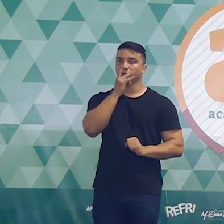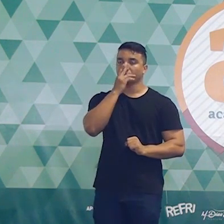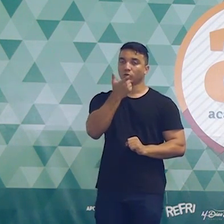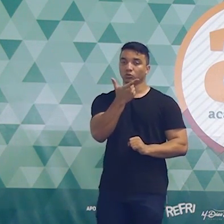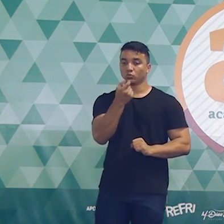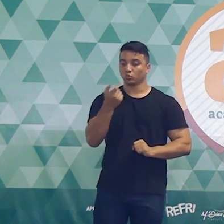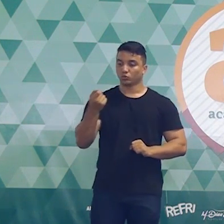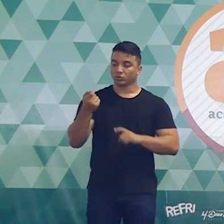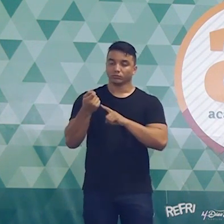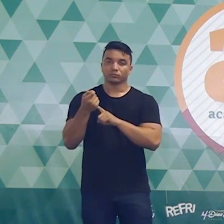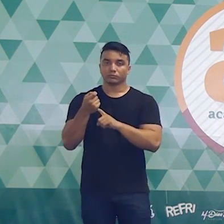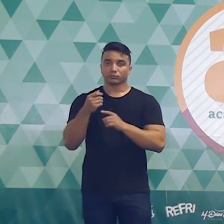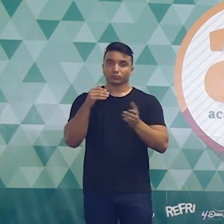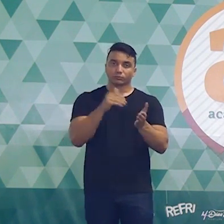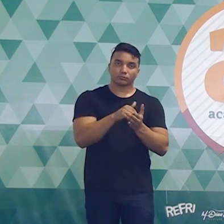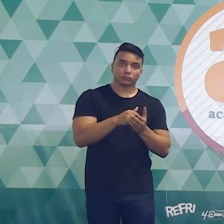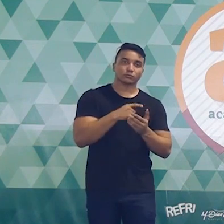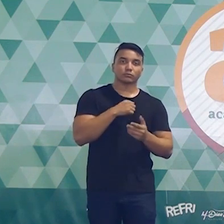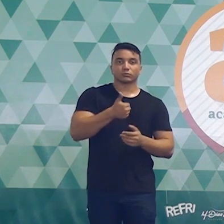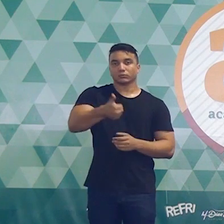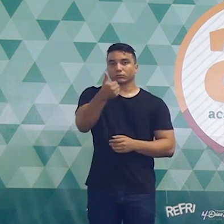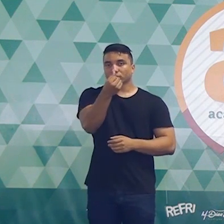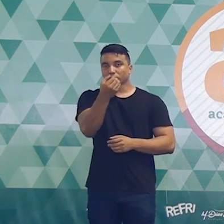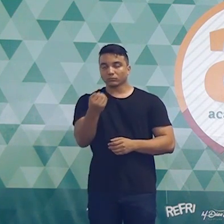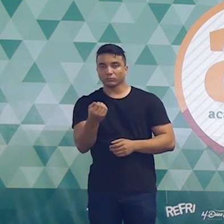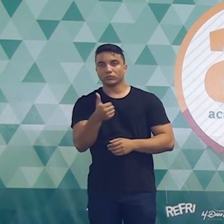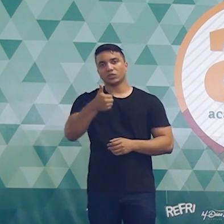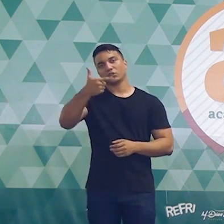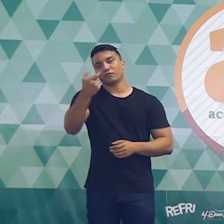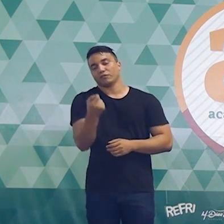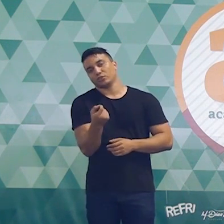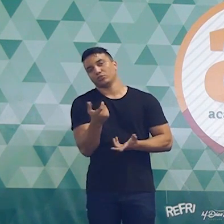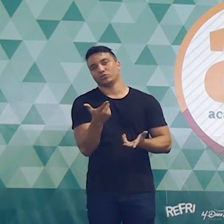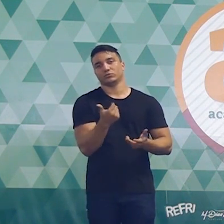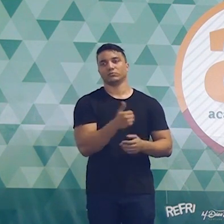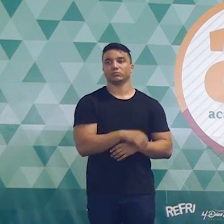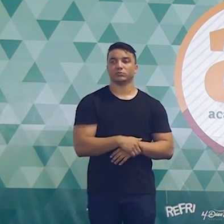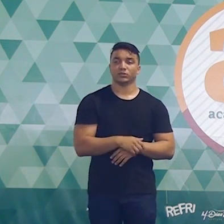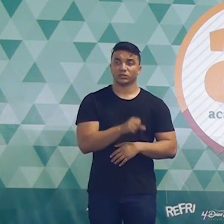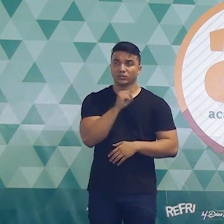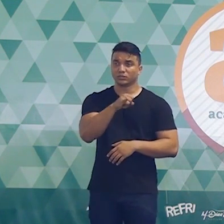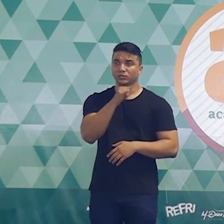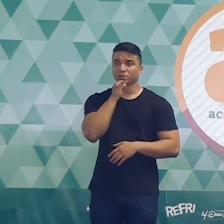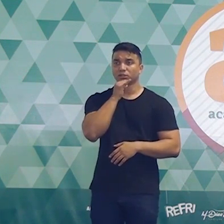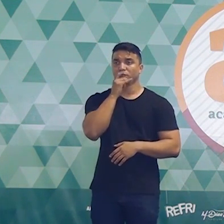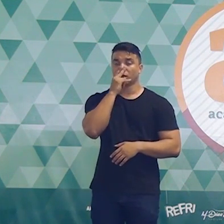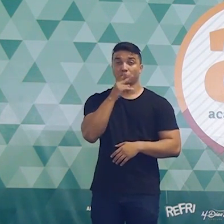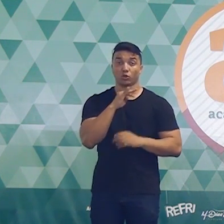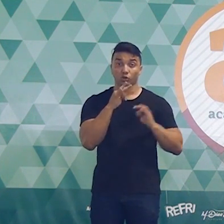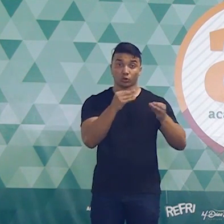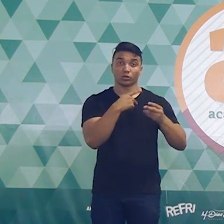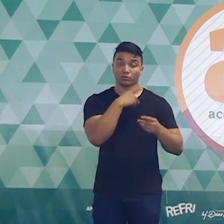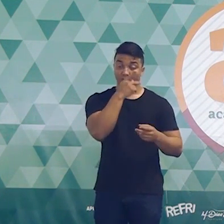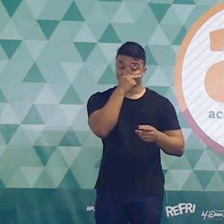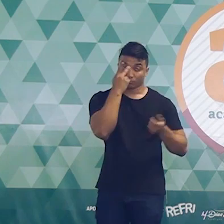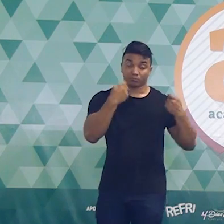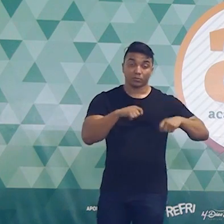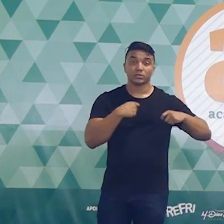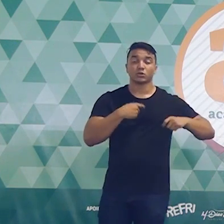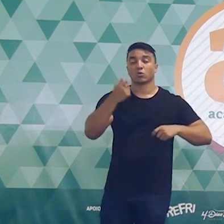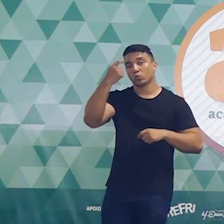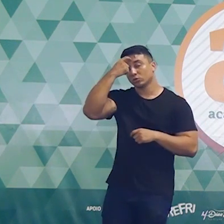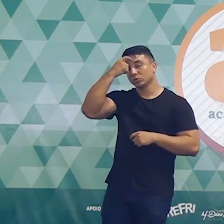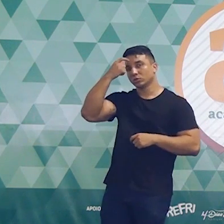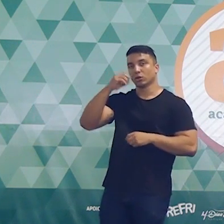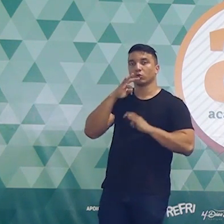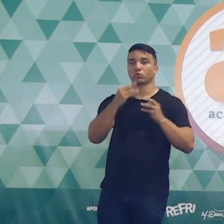tirar 200 pontos na conclusão, tu vai tirar 160, 120. Se tu disser o quê? Que todo indivíduo tem que se conscientizar, não